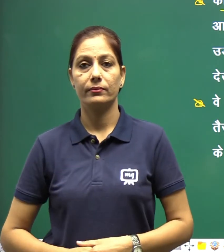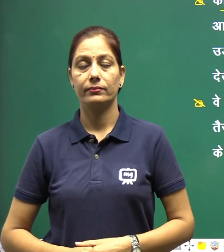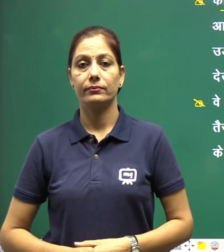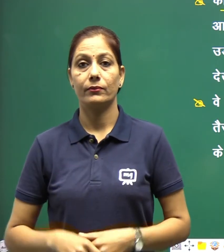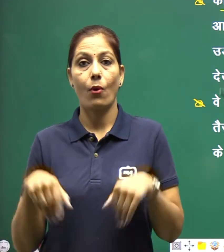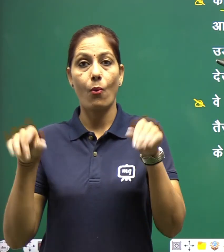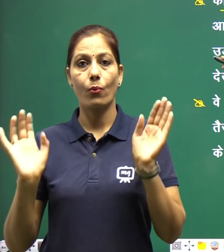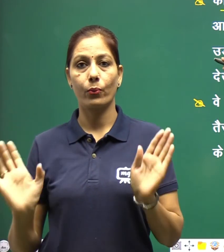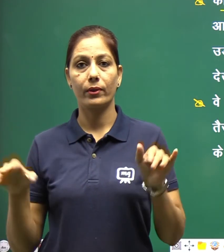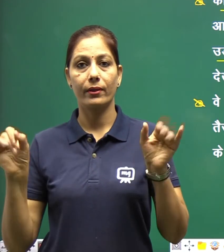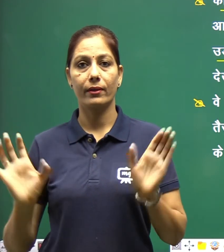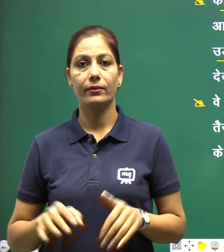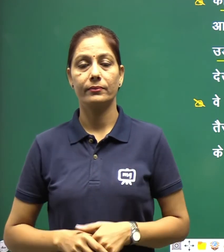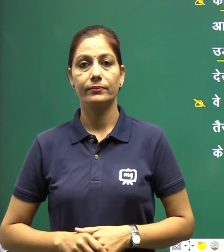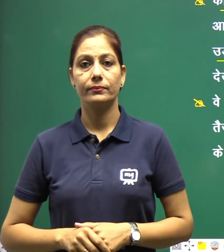उड़ते